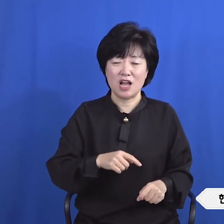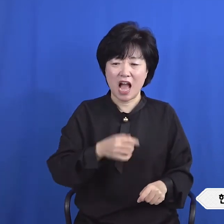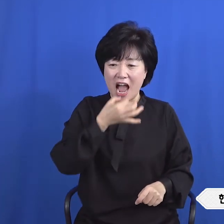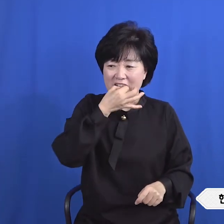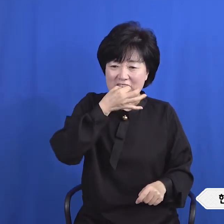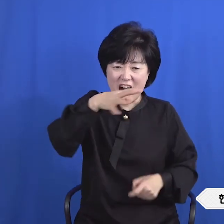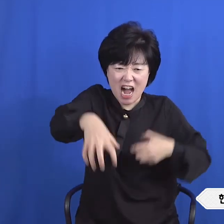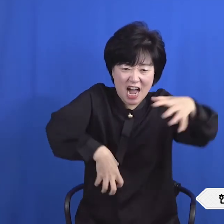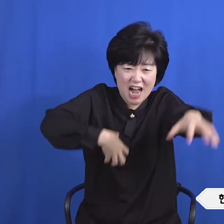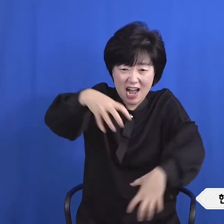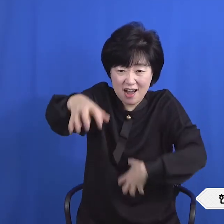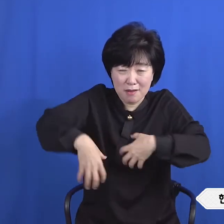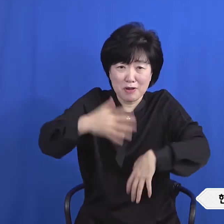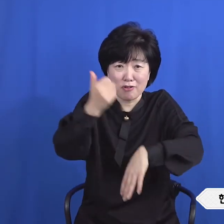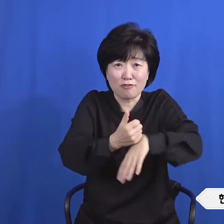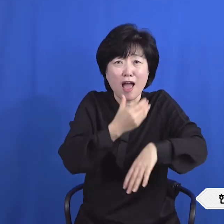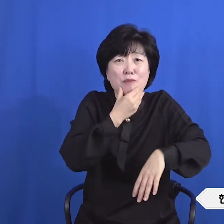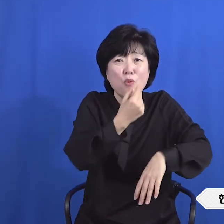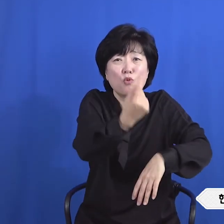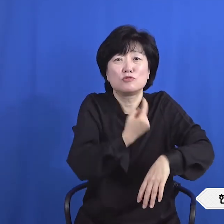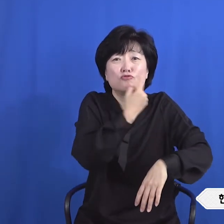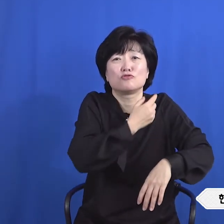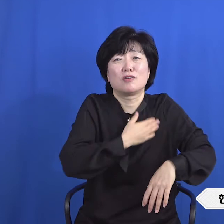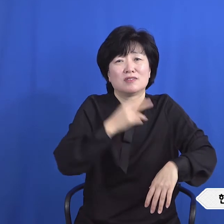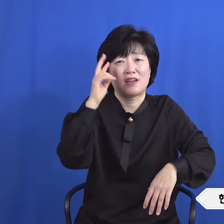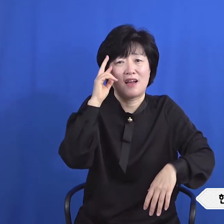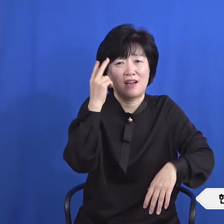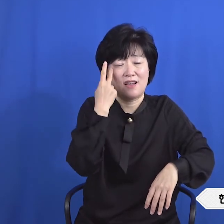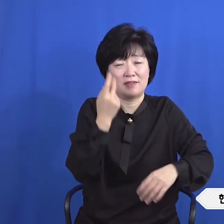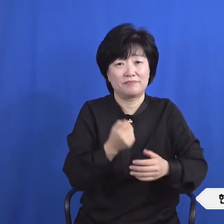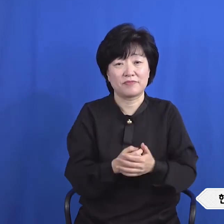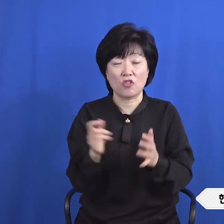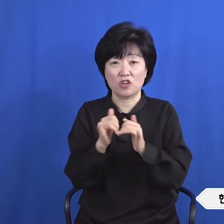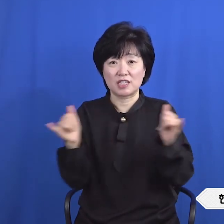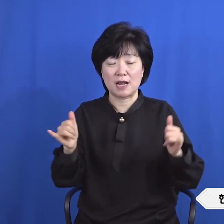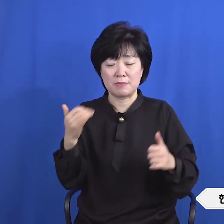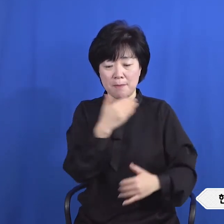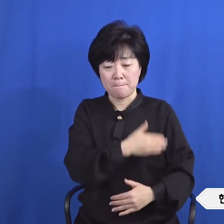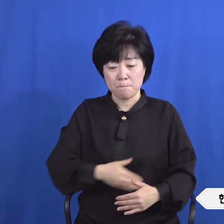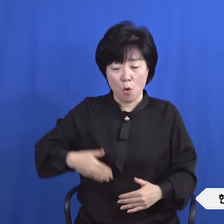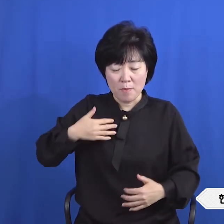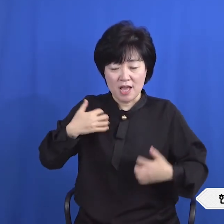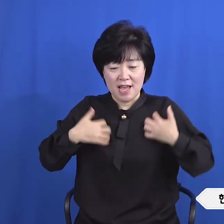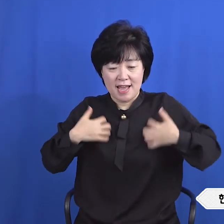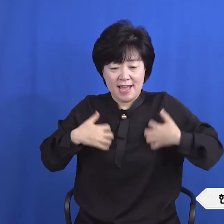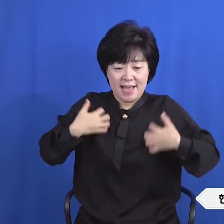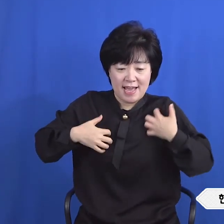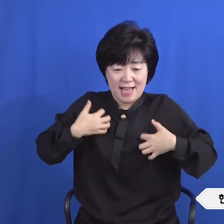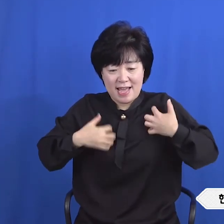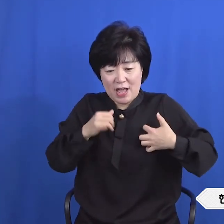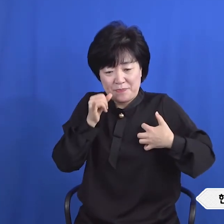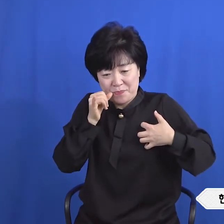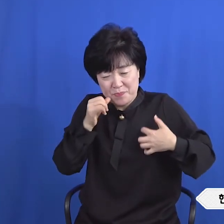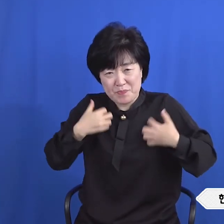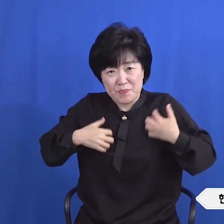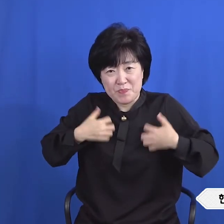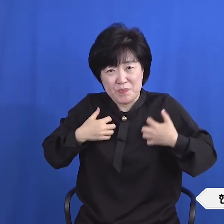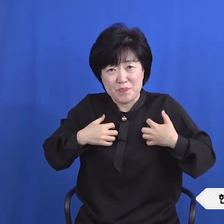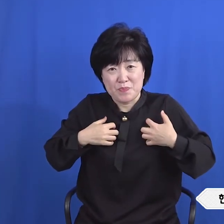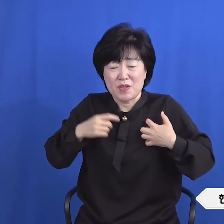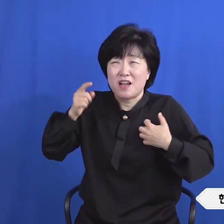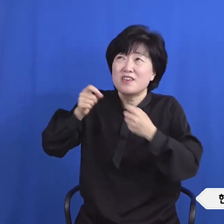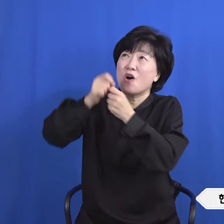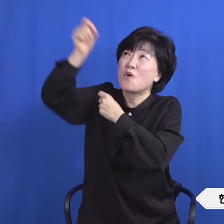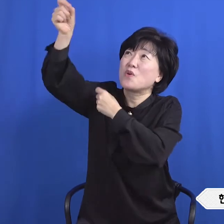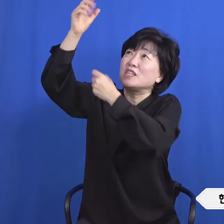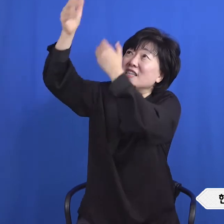압니다. 또 어떤 사람은 육체의 쾌락에 목을 매달고 삽니다. 영원한